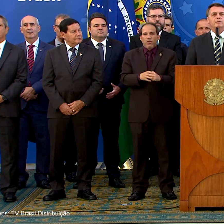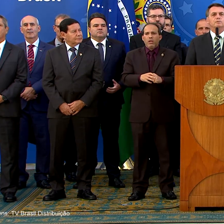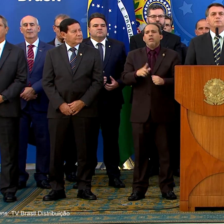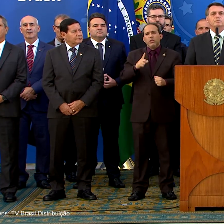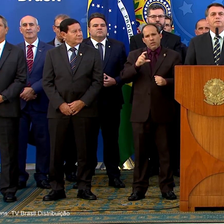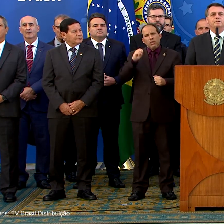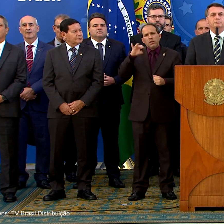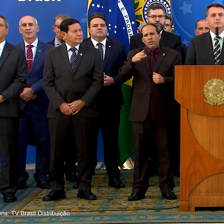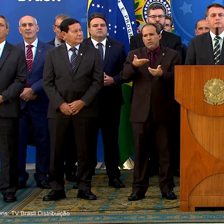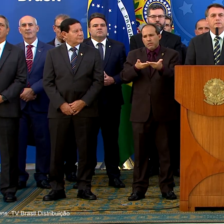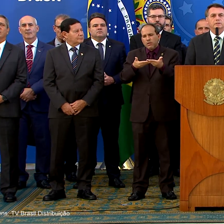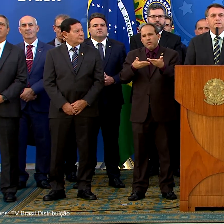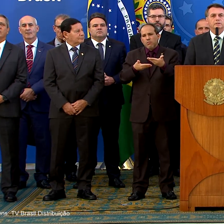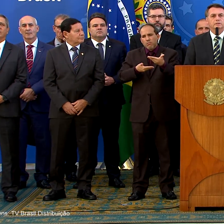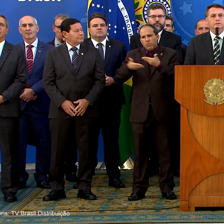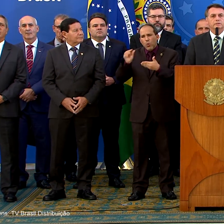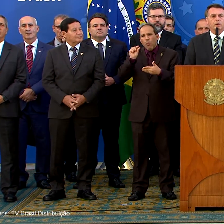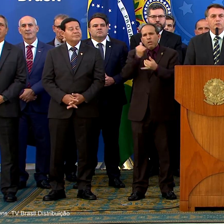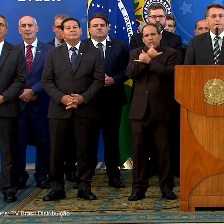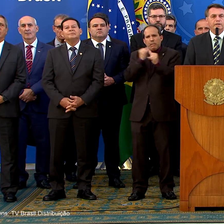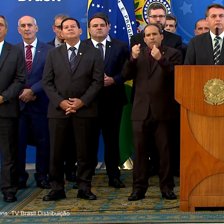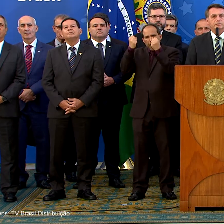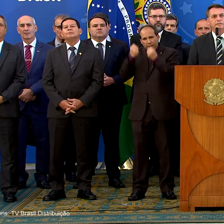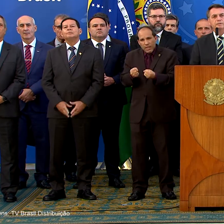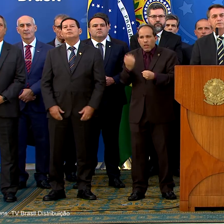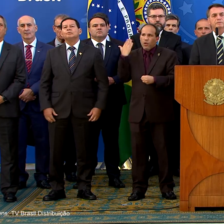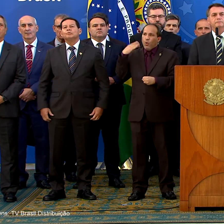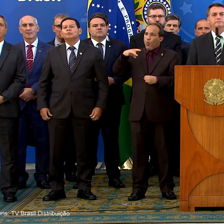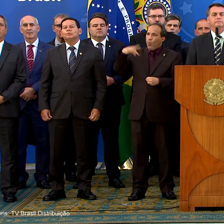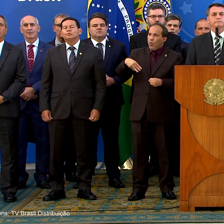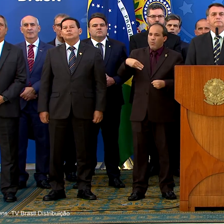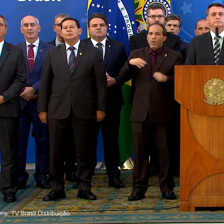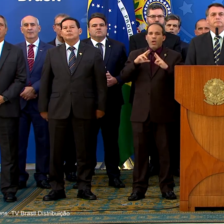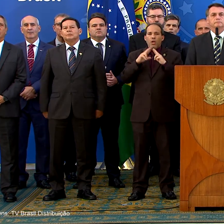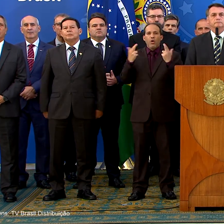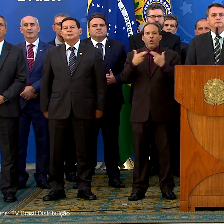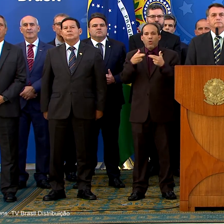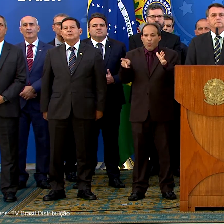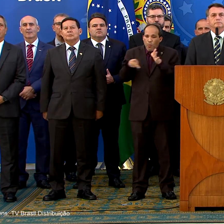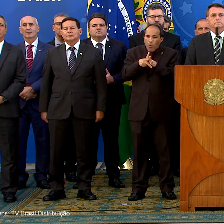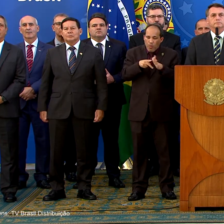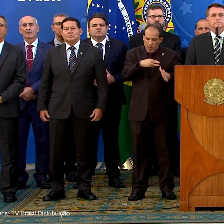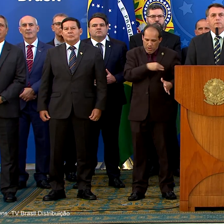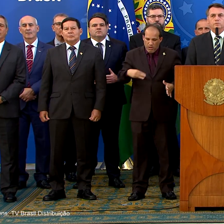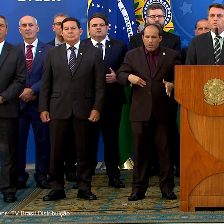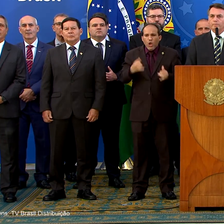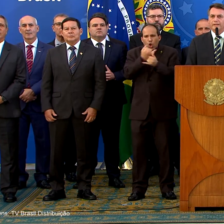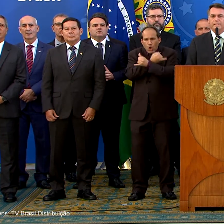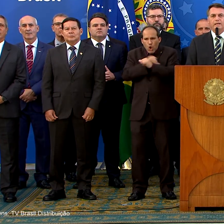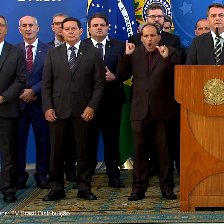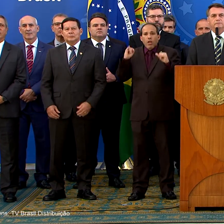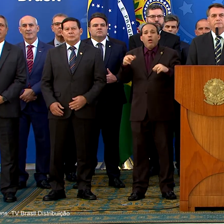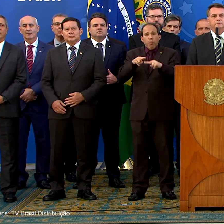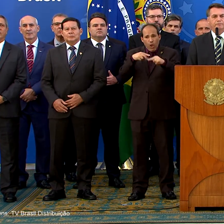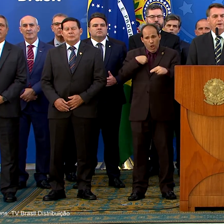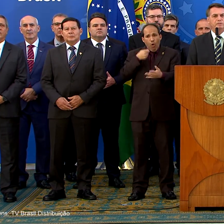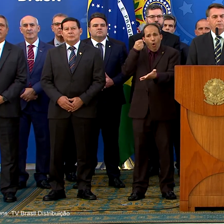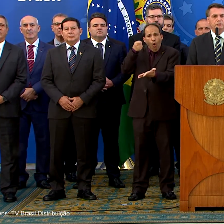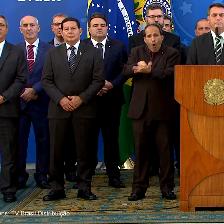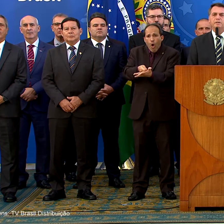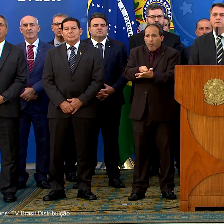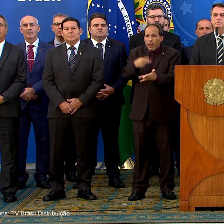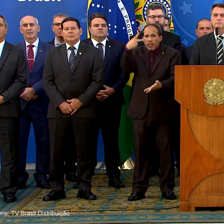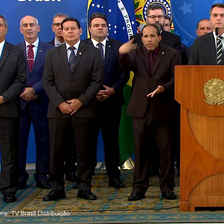crema sem pesado com seu ministro na última reunião de ministros e aí eu cobrei dele